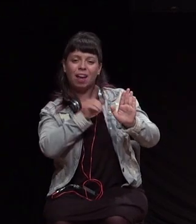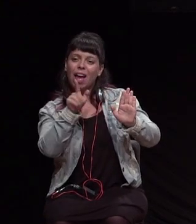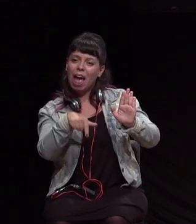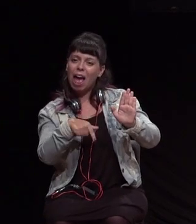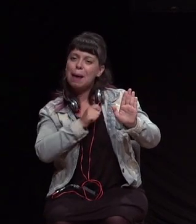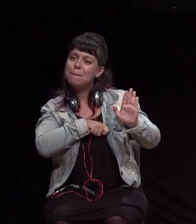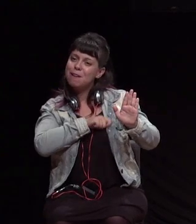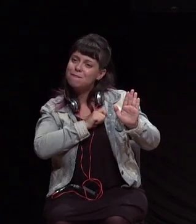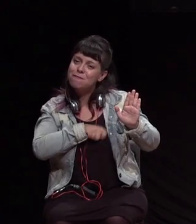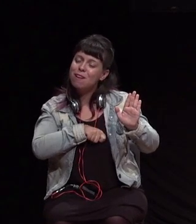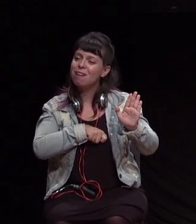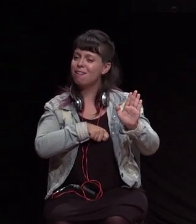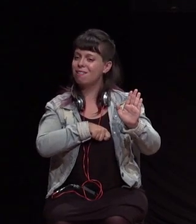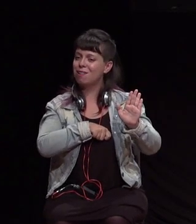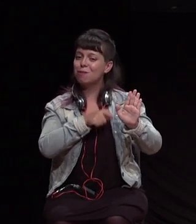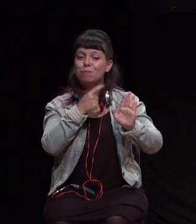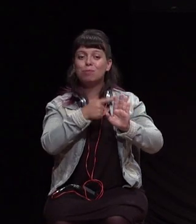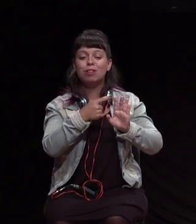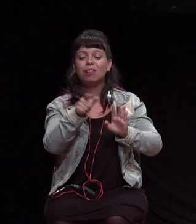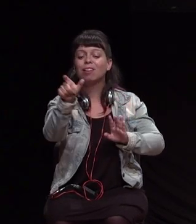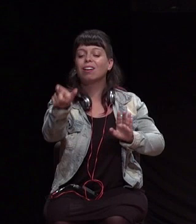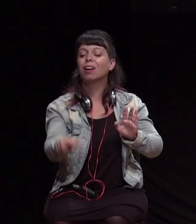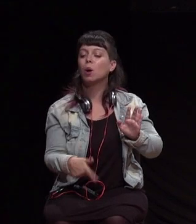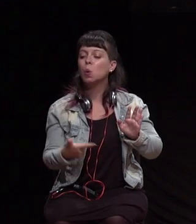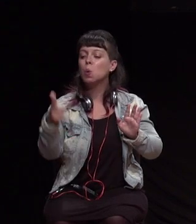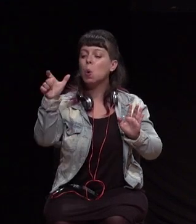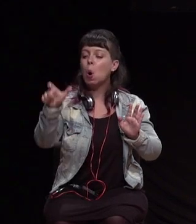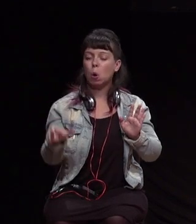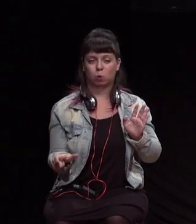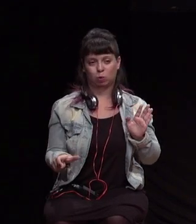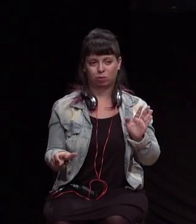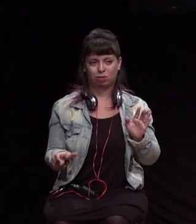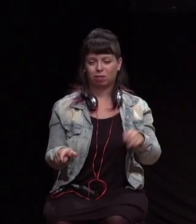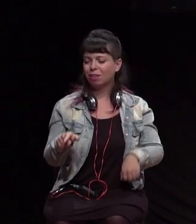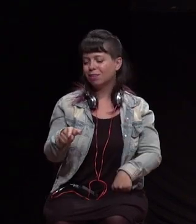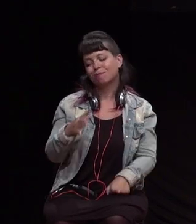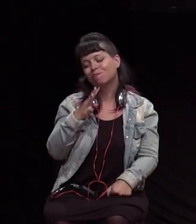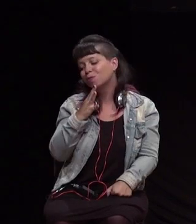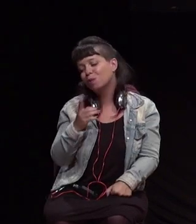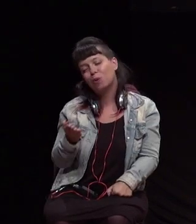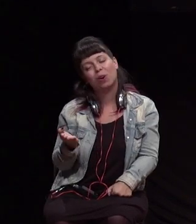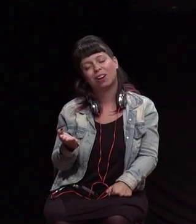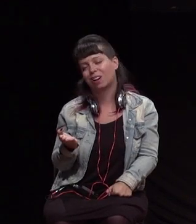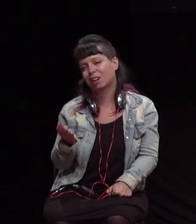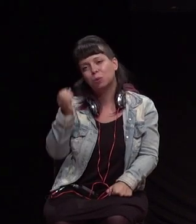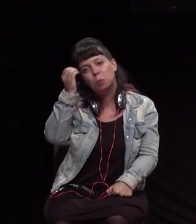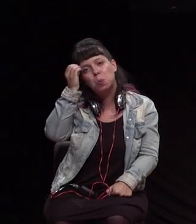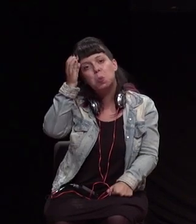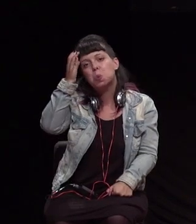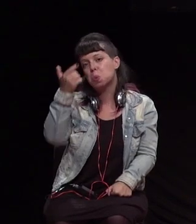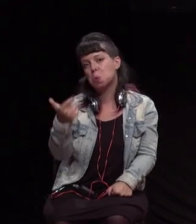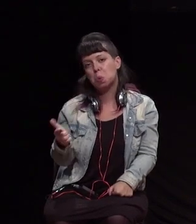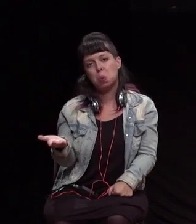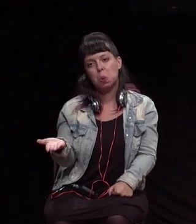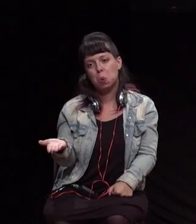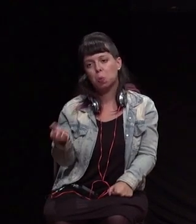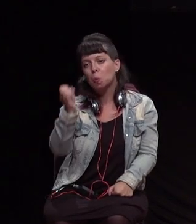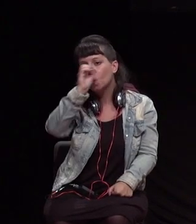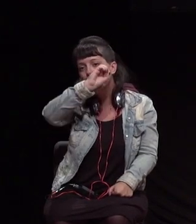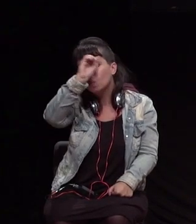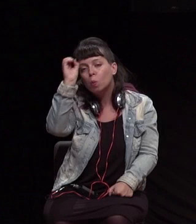perversa, porque você concede o outro, o que não tem o conhecimento, o que não tem